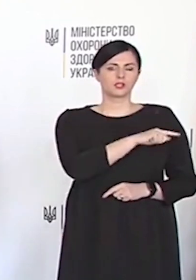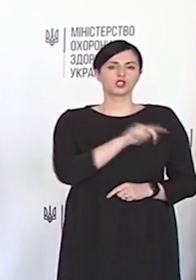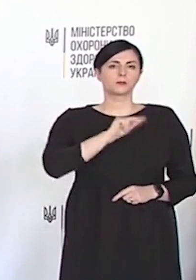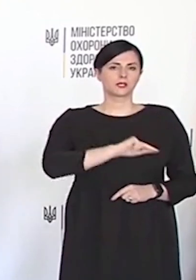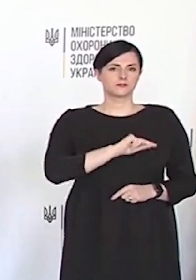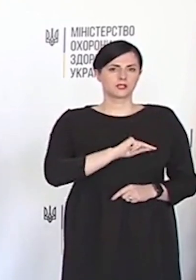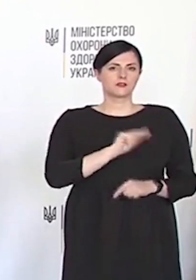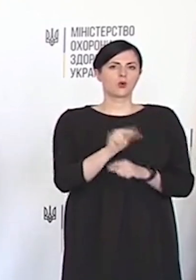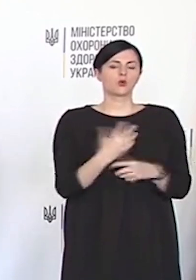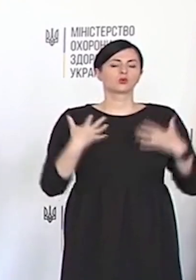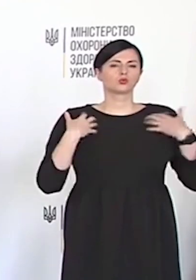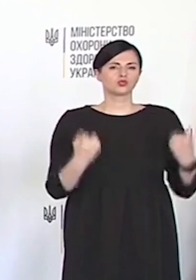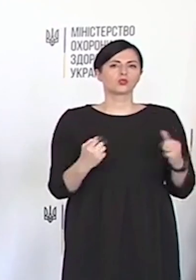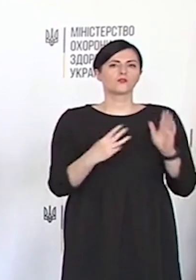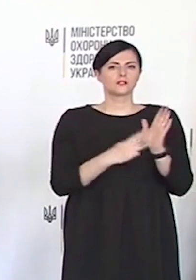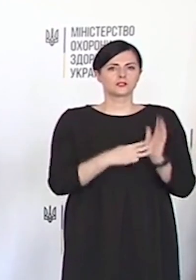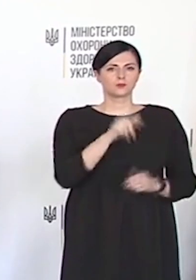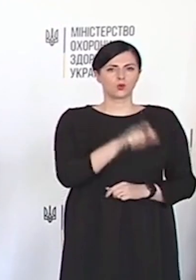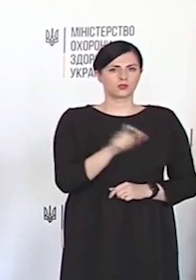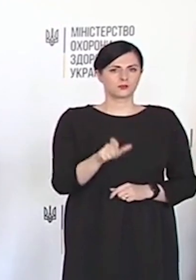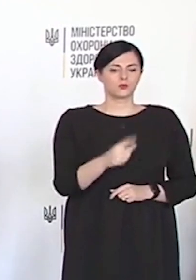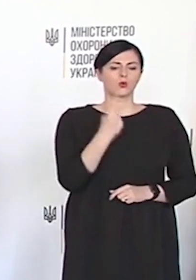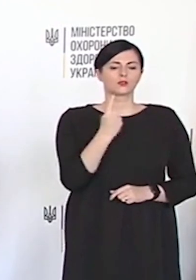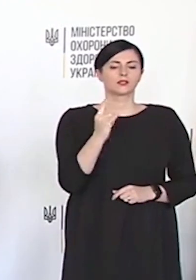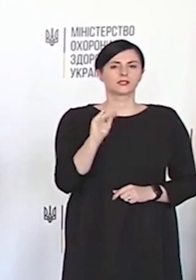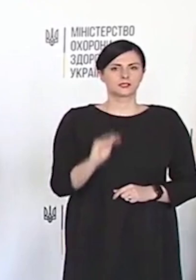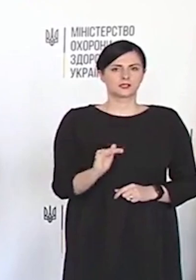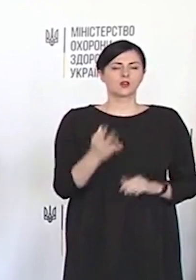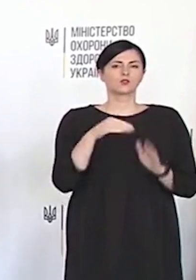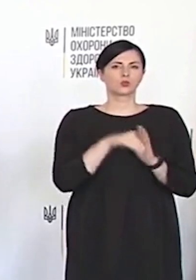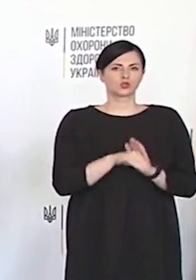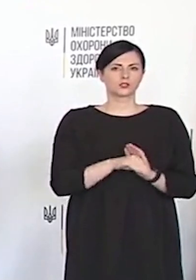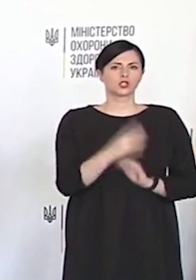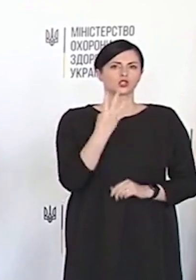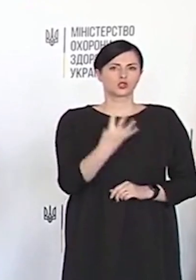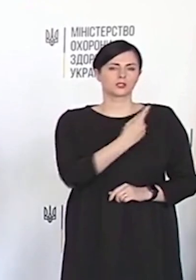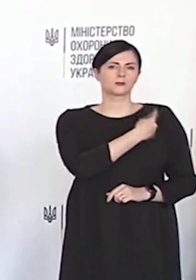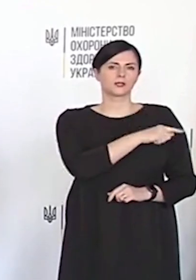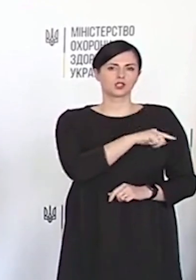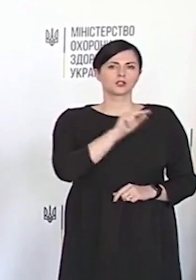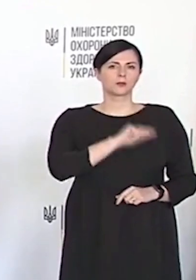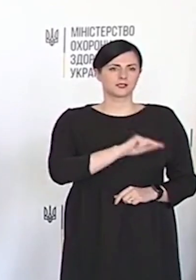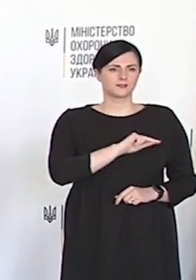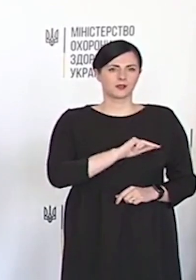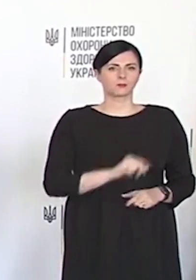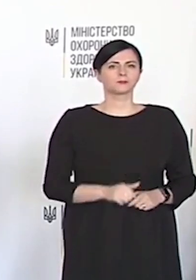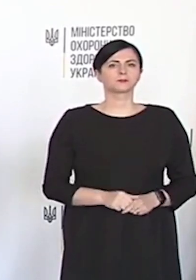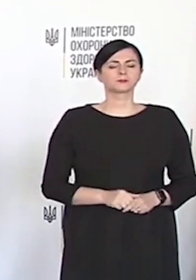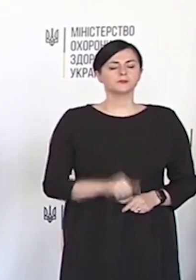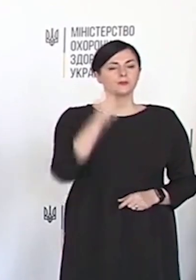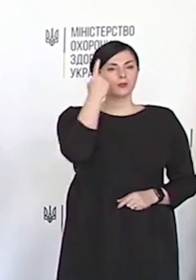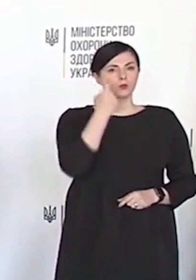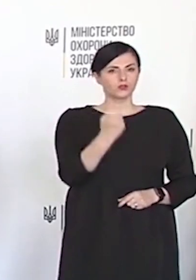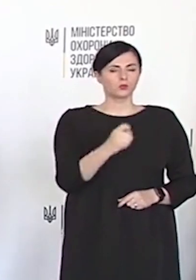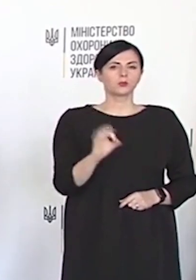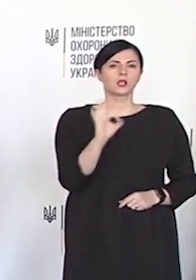момент проводится тестирование 30 тысяч в неделю, а в течение этой недели будет увеличено до 80 тысяч в неделю.